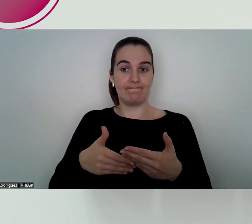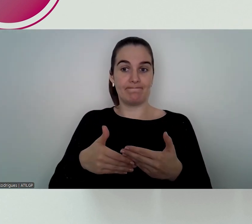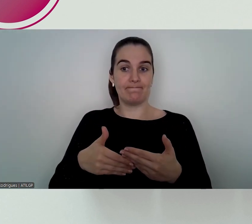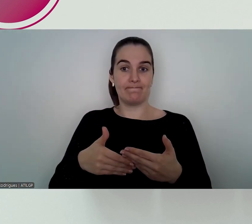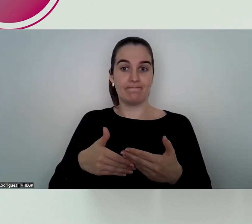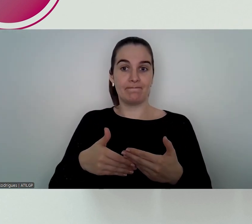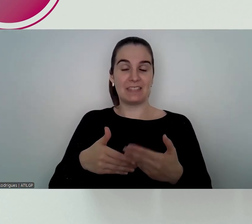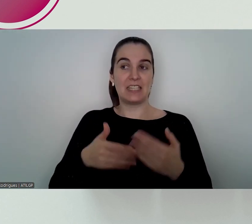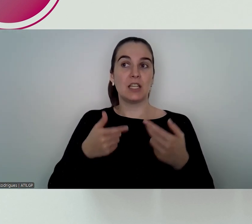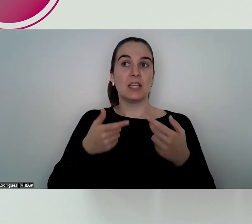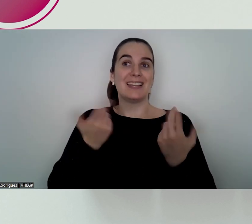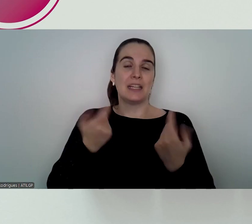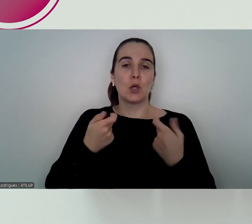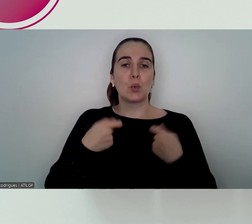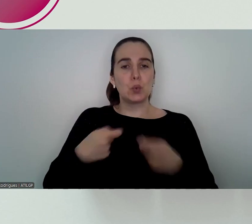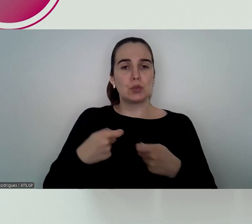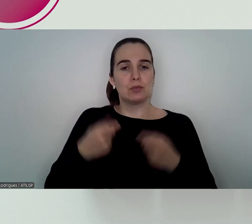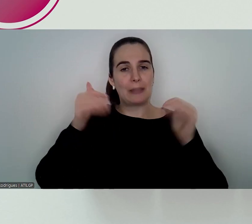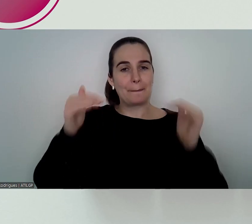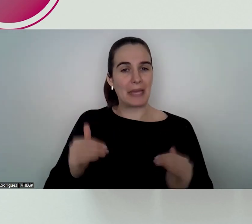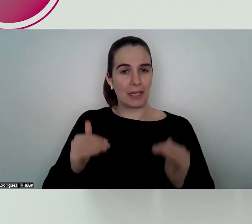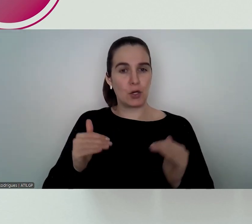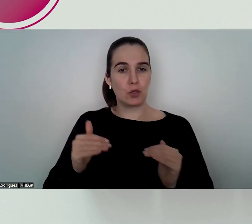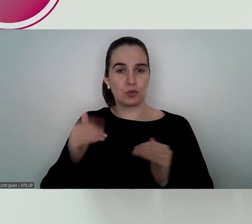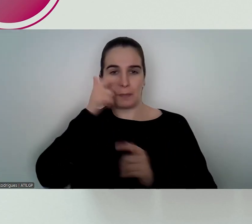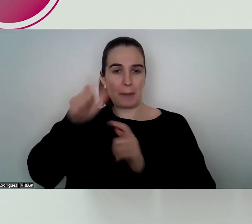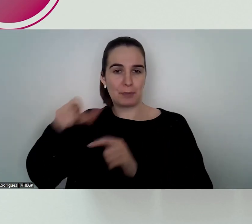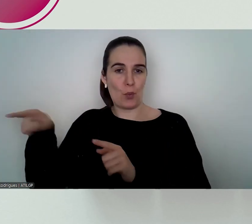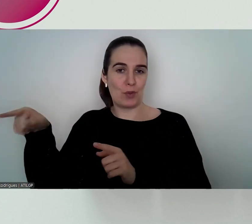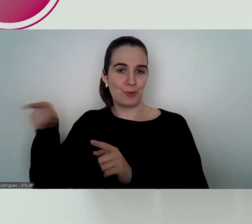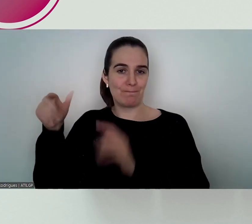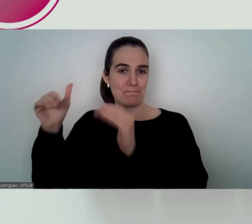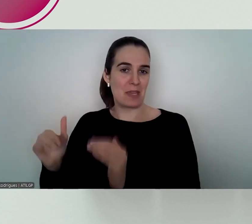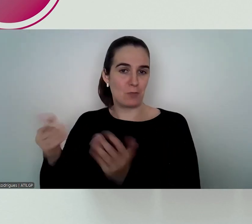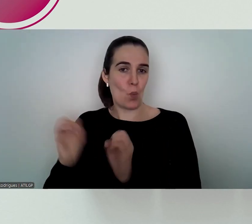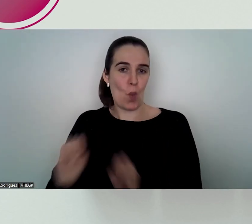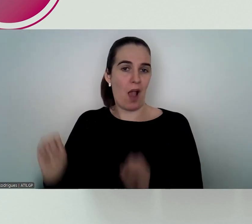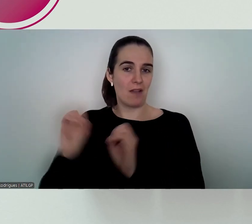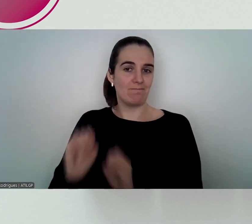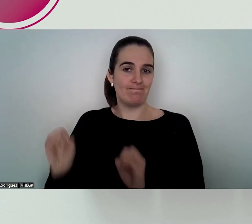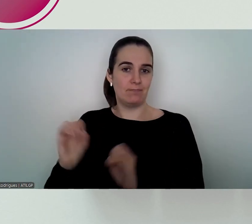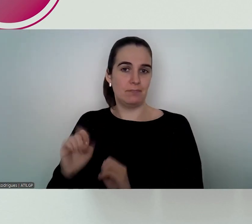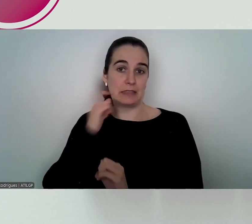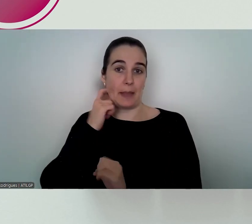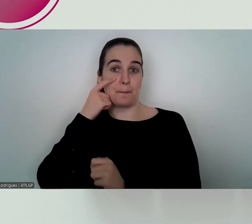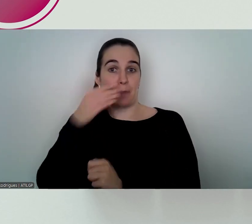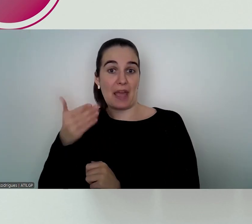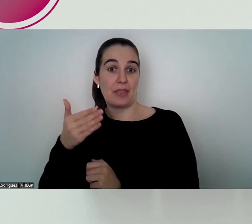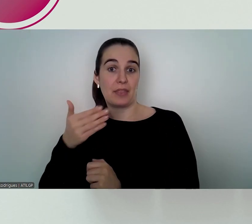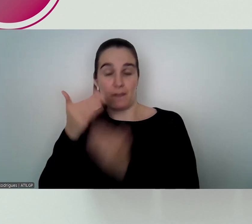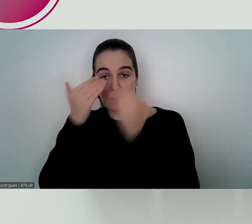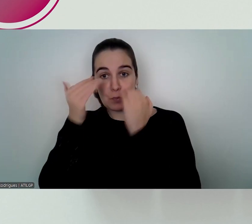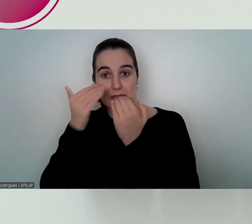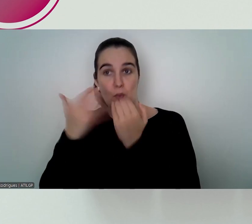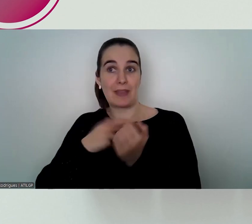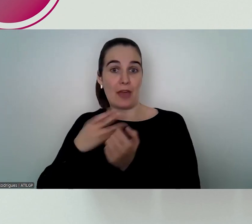existem custos diretos que se imputem aos cidadãos que solicitem o acesso a dados,